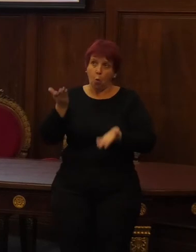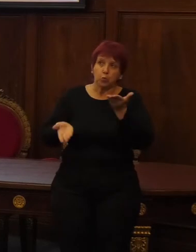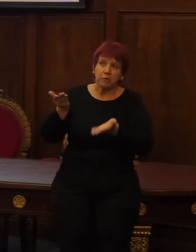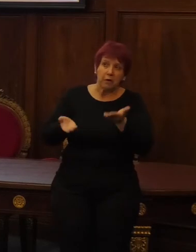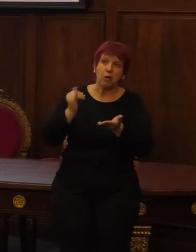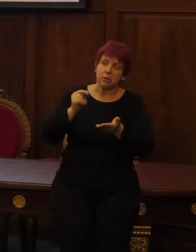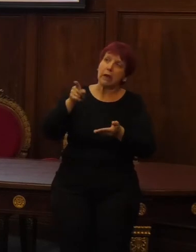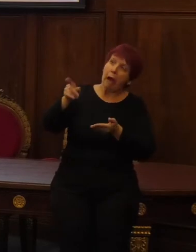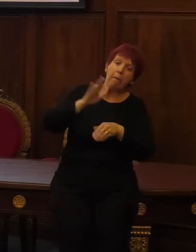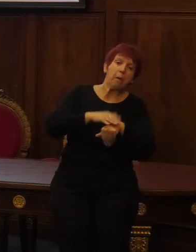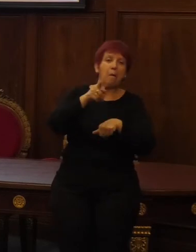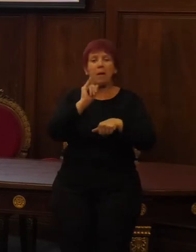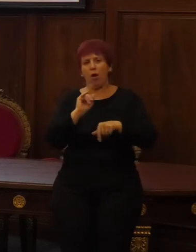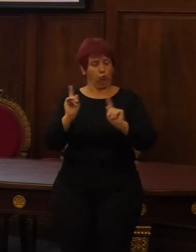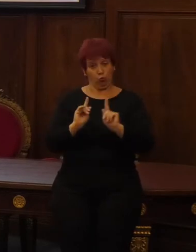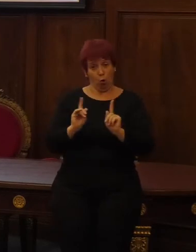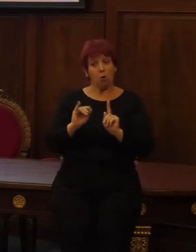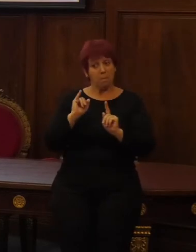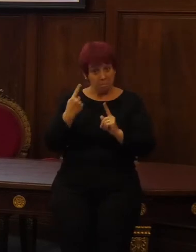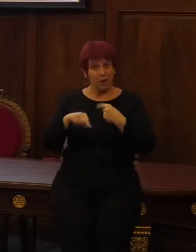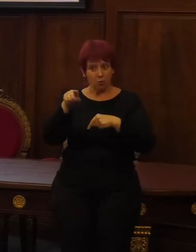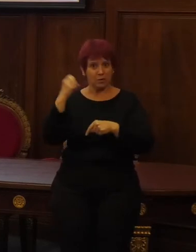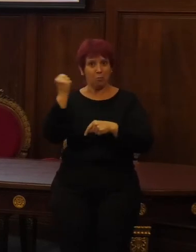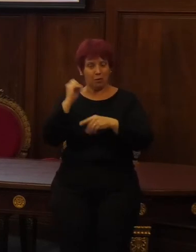con esto, digo que incidió también